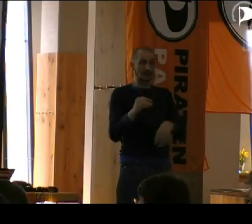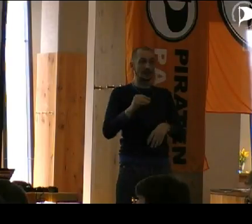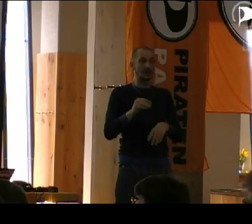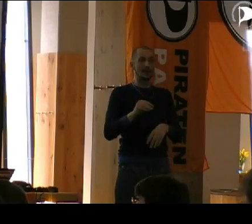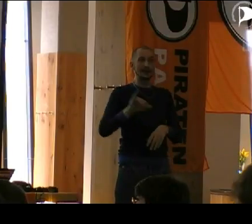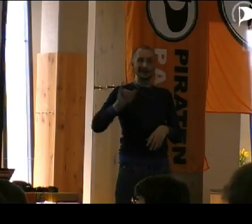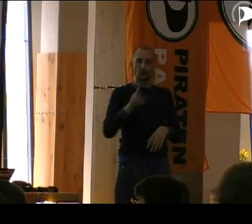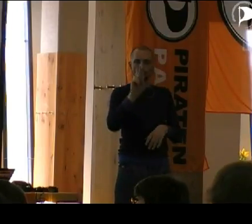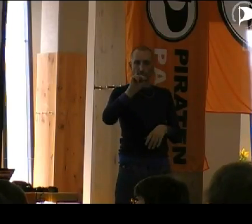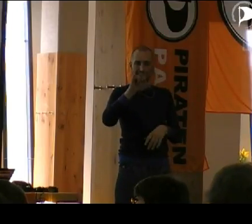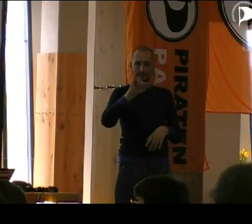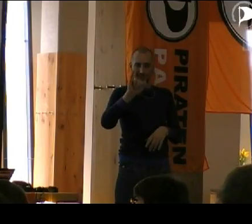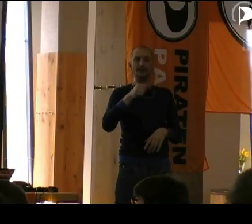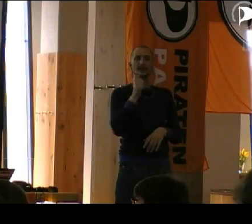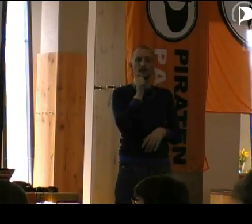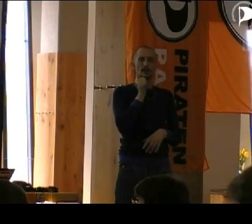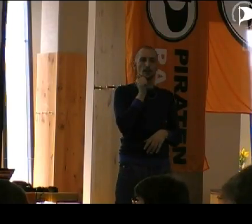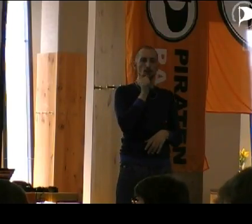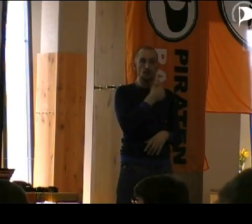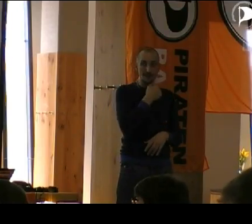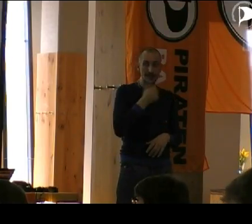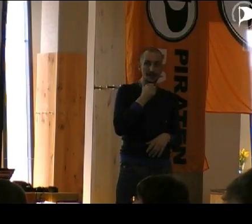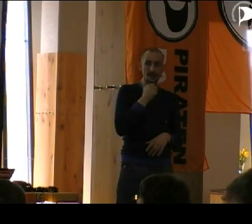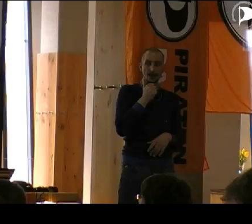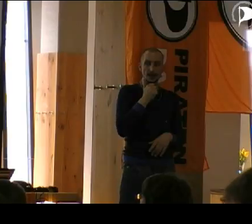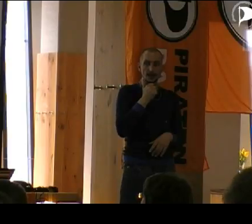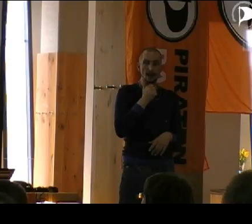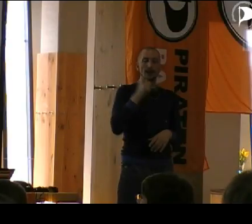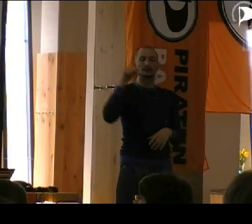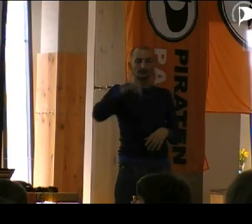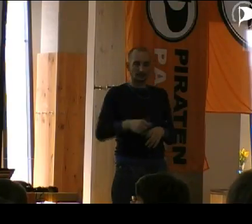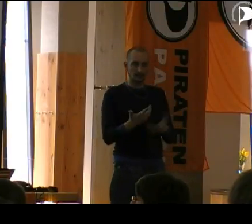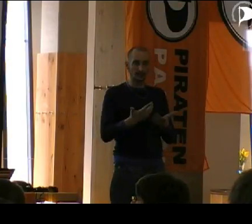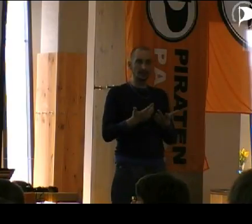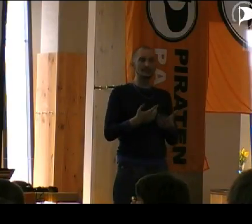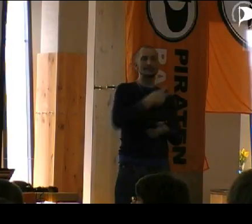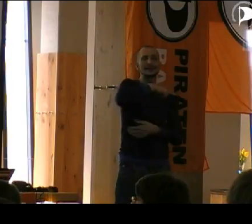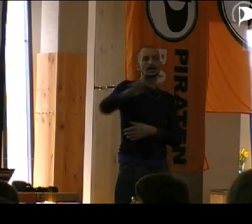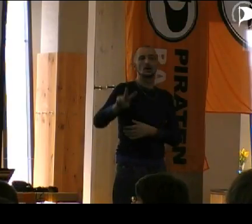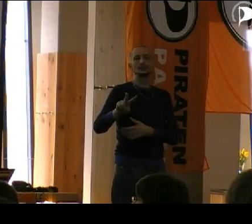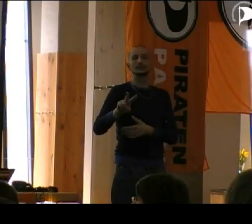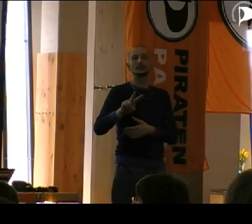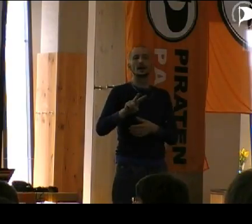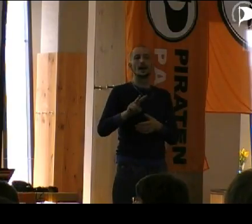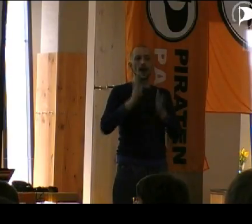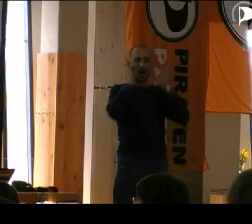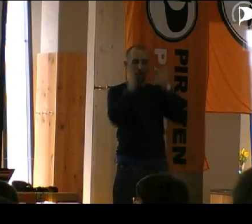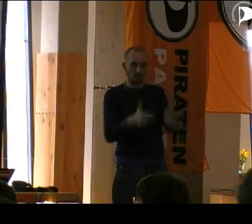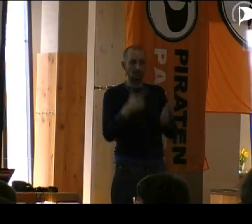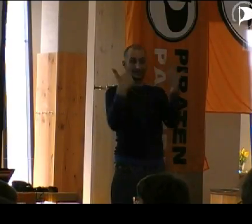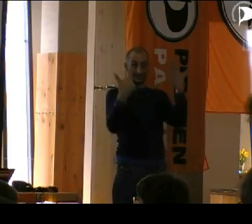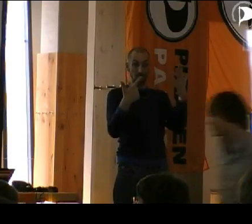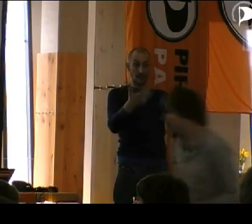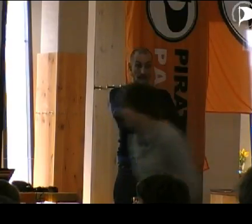zwei gestern abend 21 940 90 sekunden 2819 anfahren an den landesvorstand gekommen